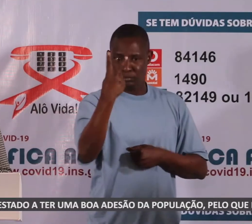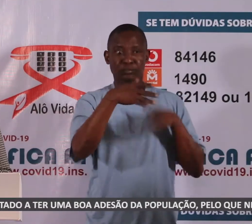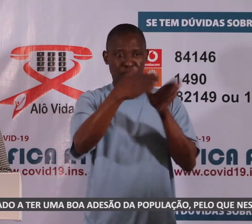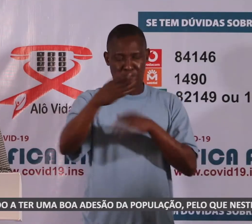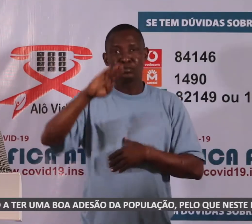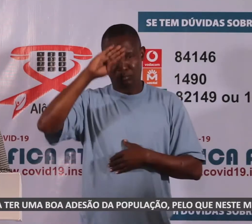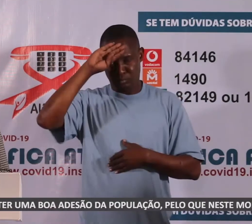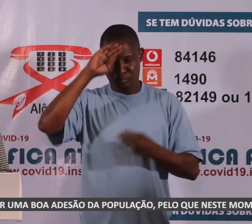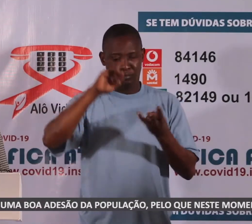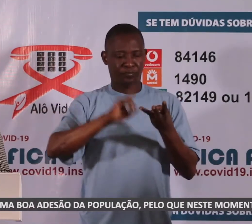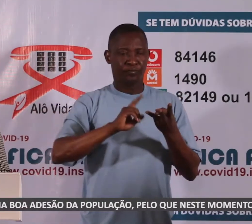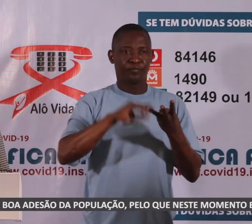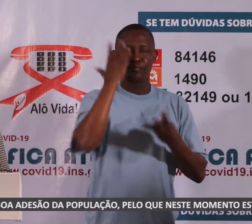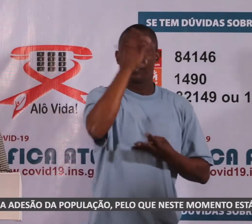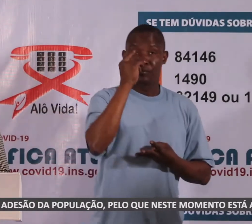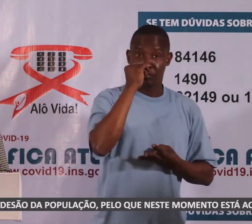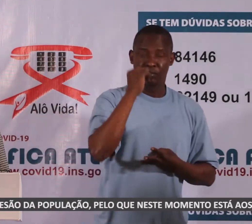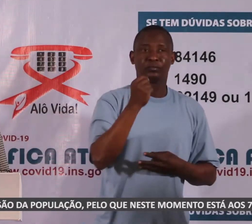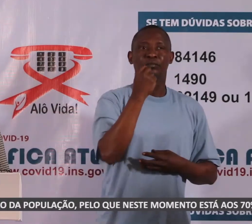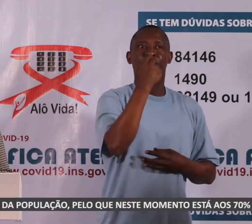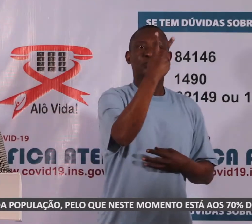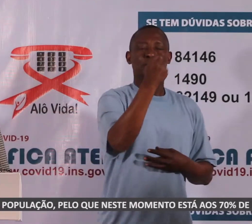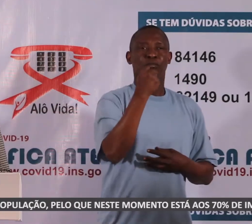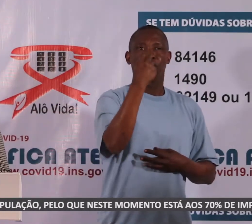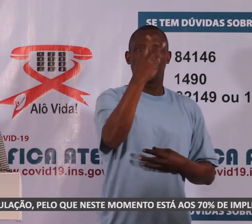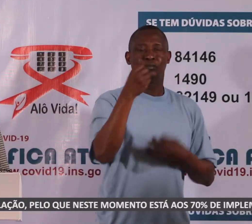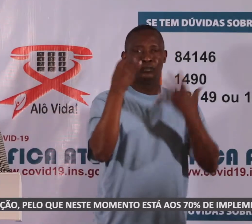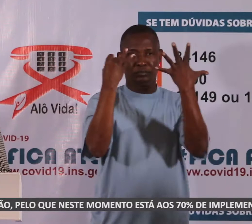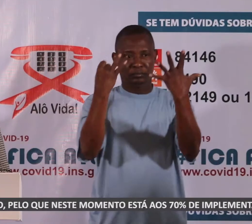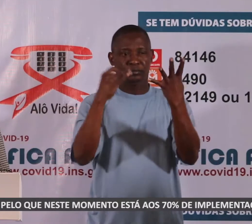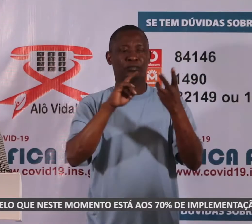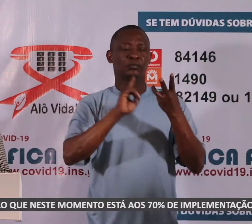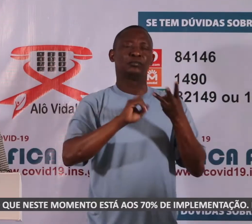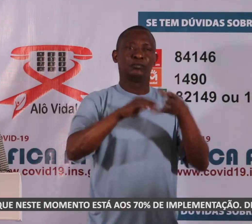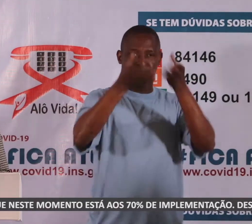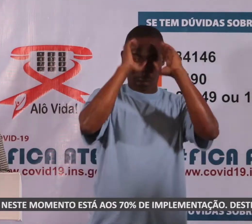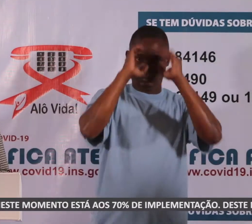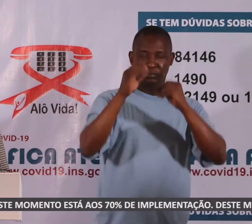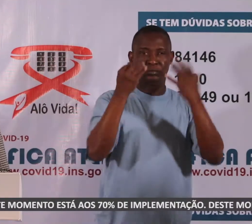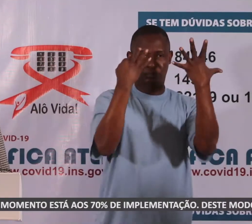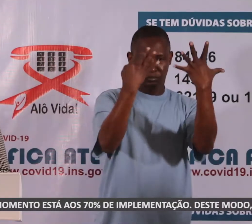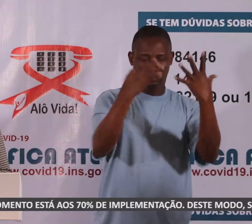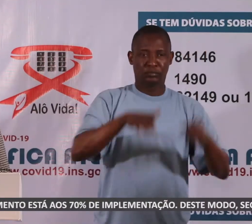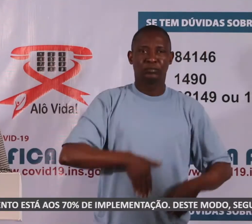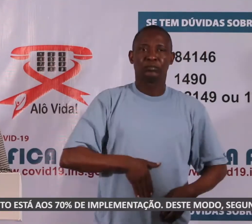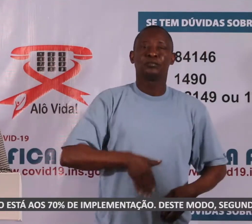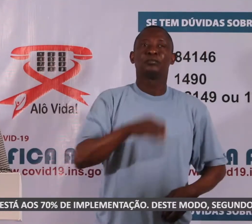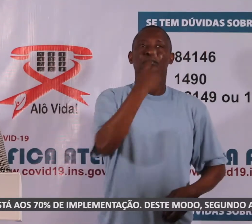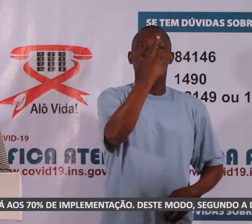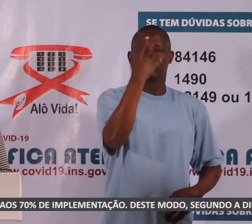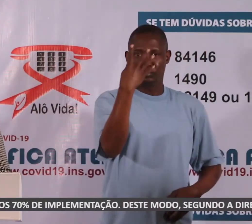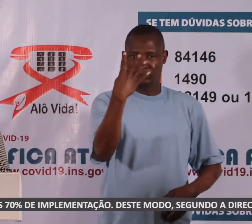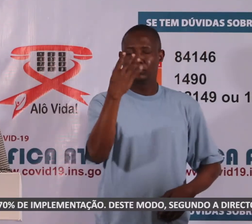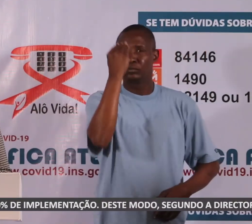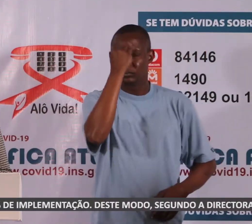ativos, Nampula com 227 casos ativos, Zambeza 8, Tete 14, Manica